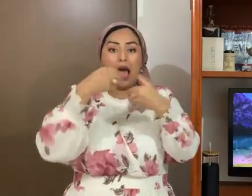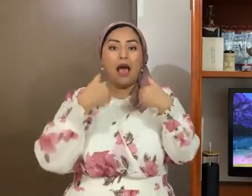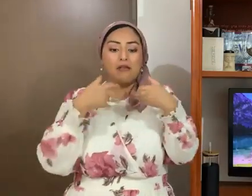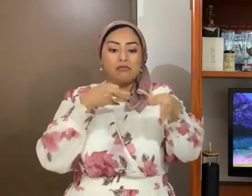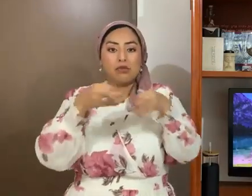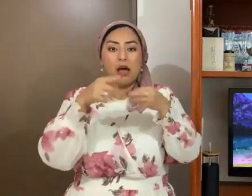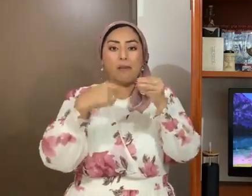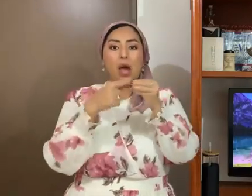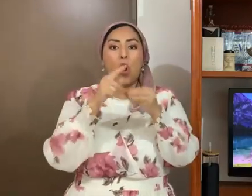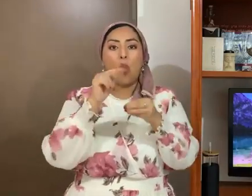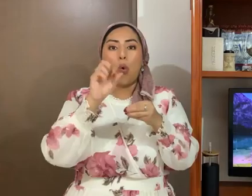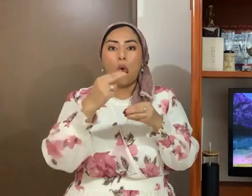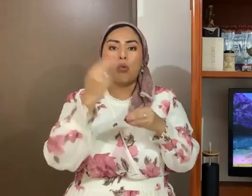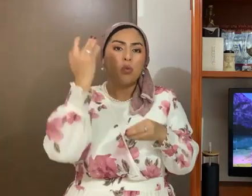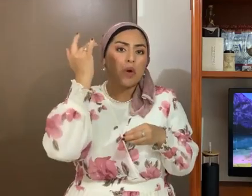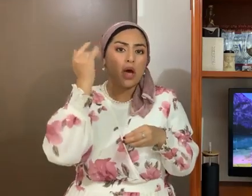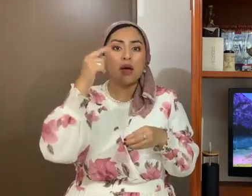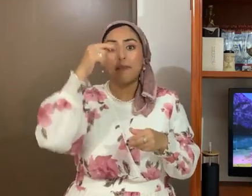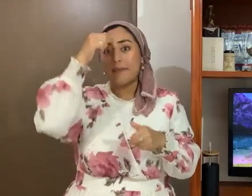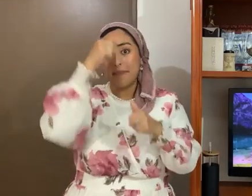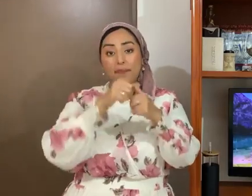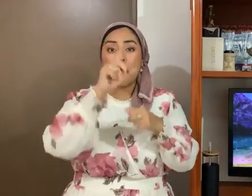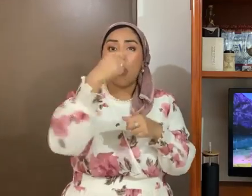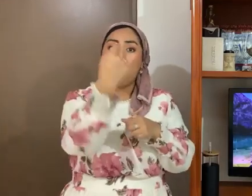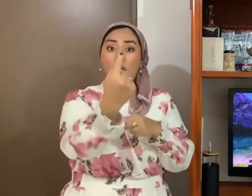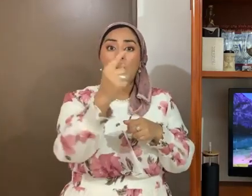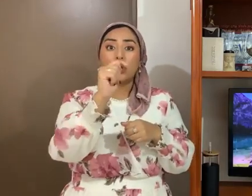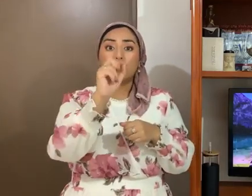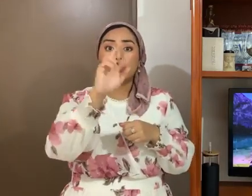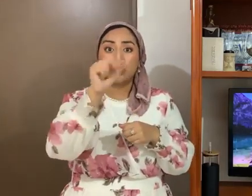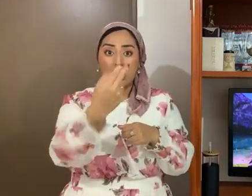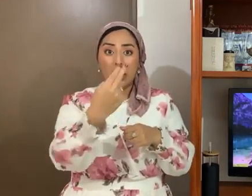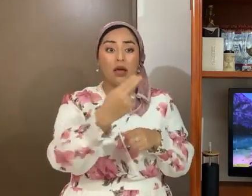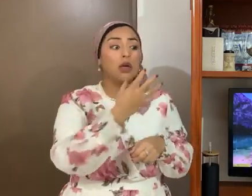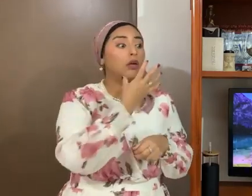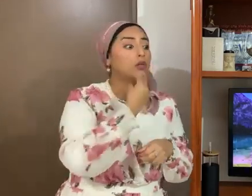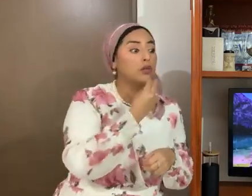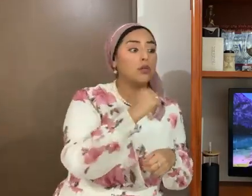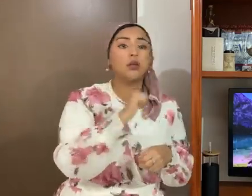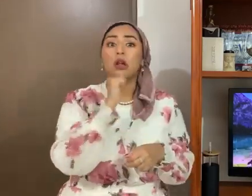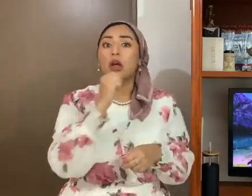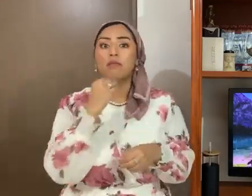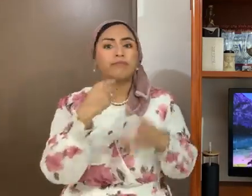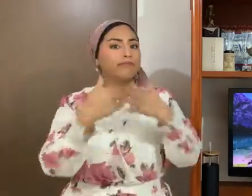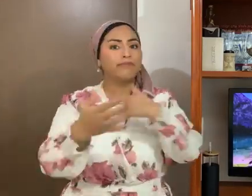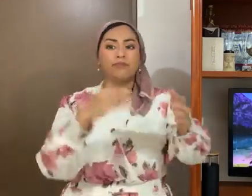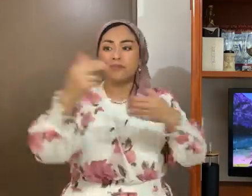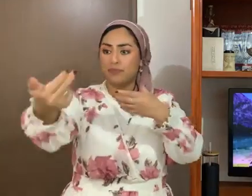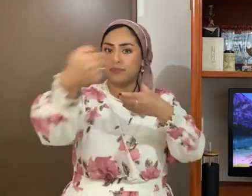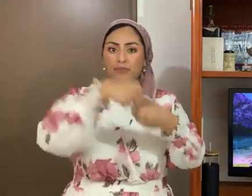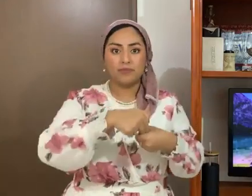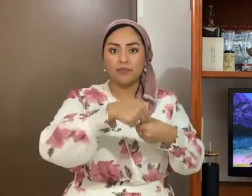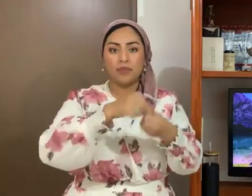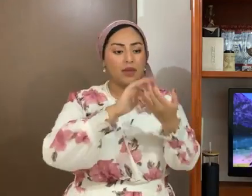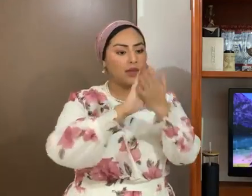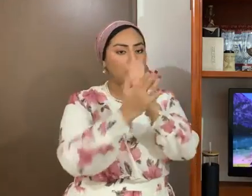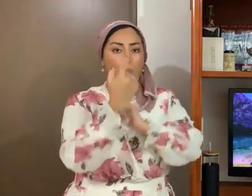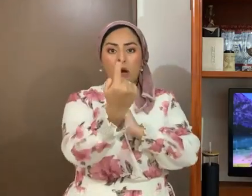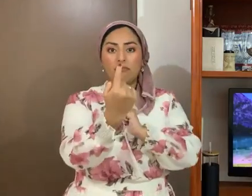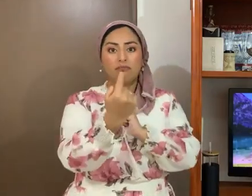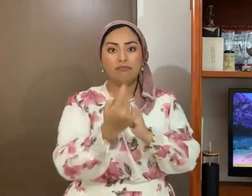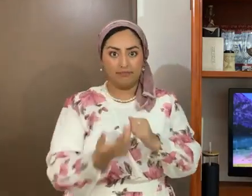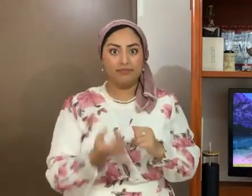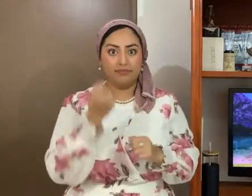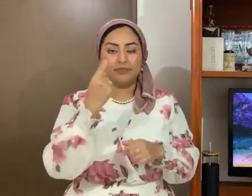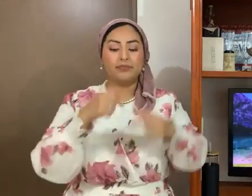la Torá. ¿Por qué? Porque hay una sola Torá para el natural como para el extranjero. Vamos a ver esa cita para que ustedes la tengan.